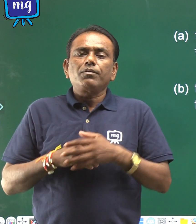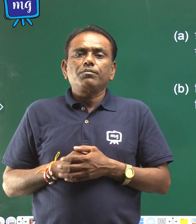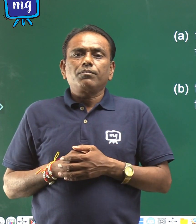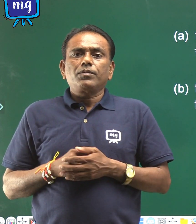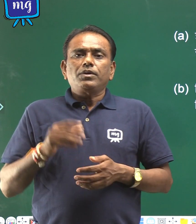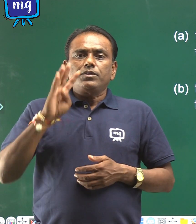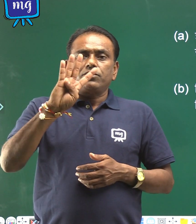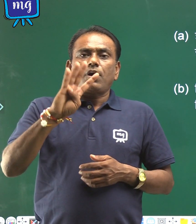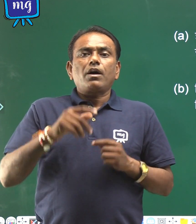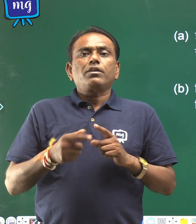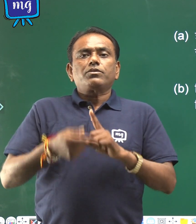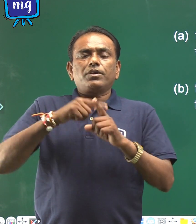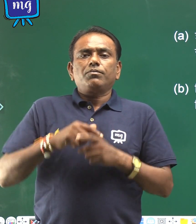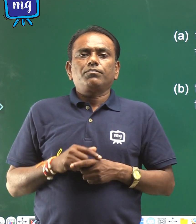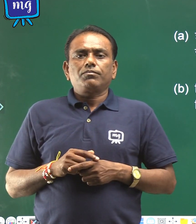4 से